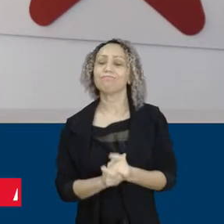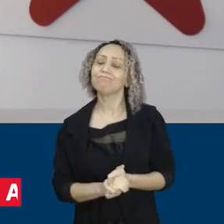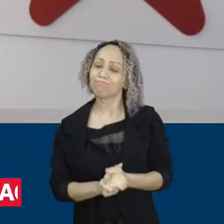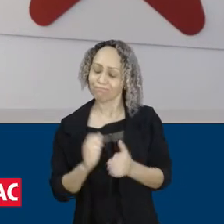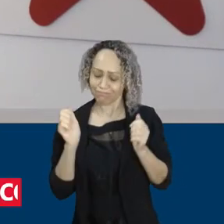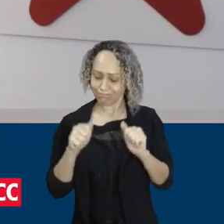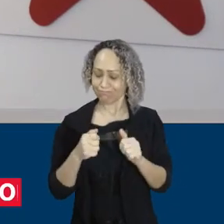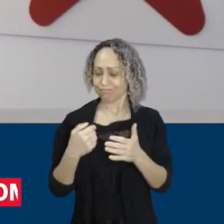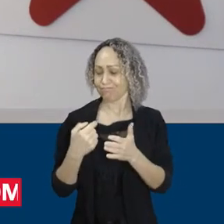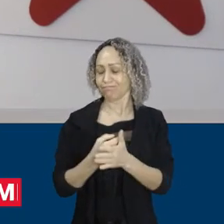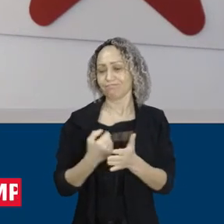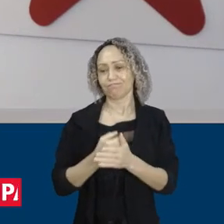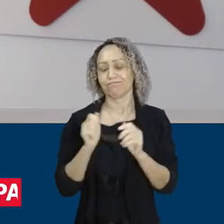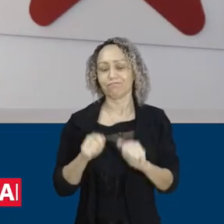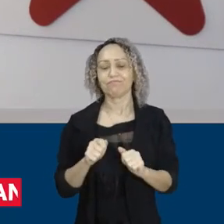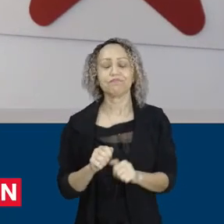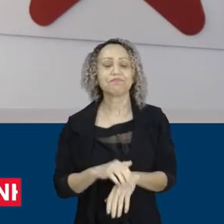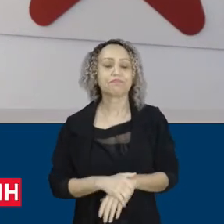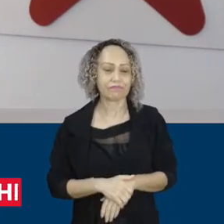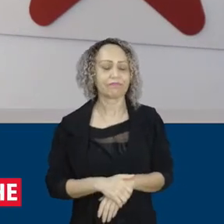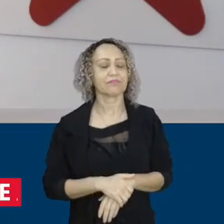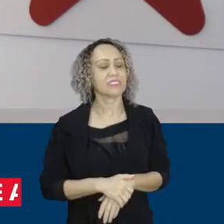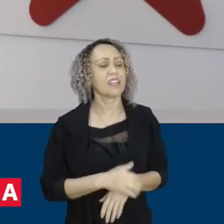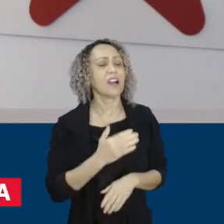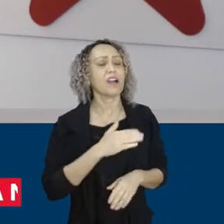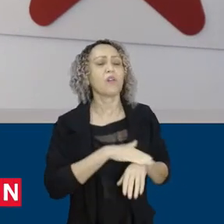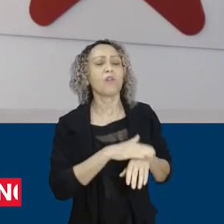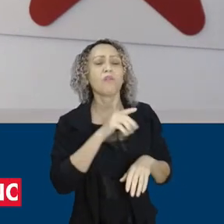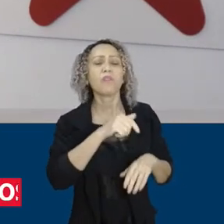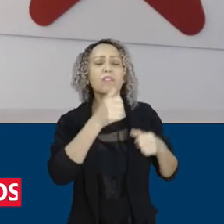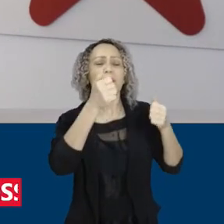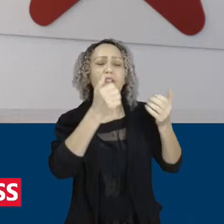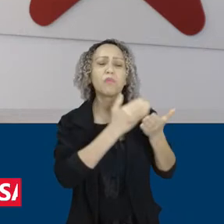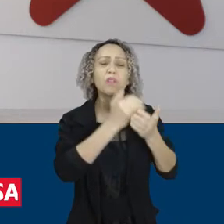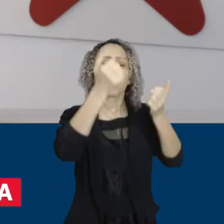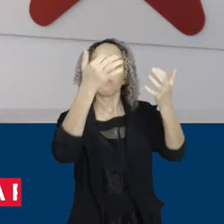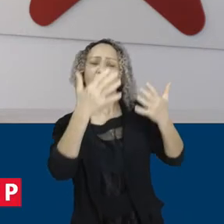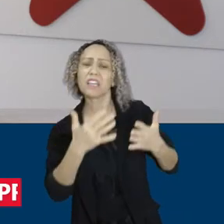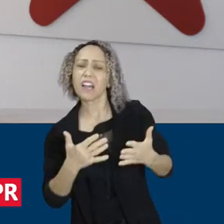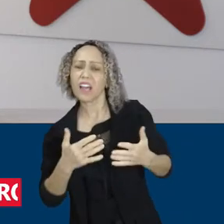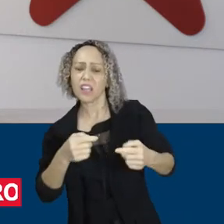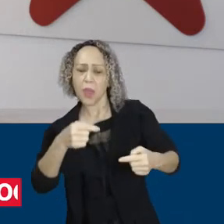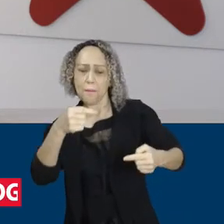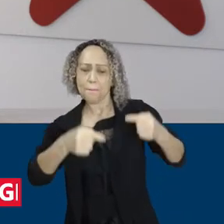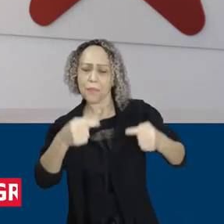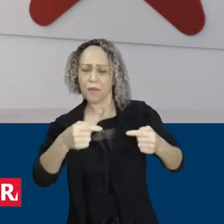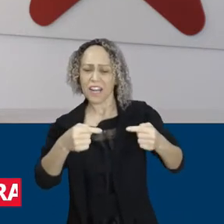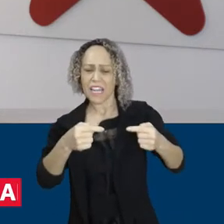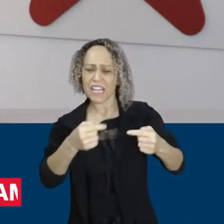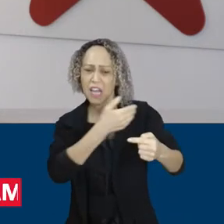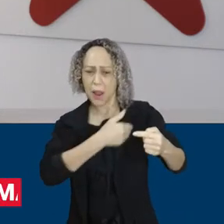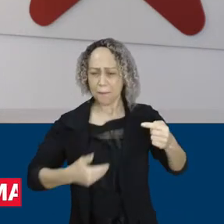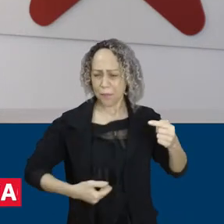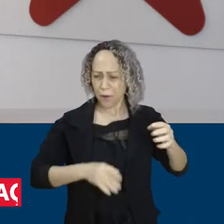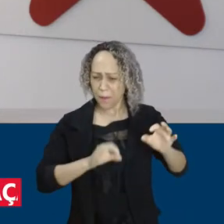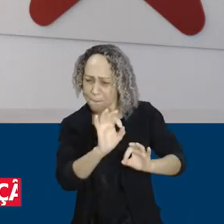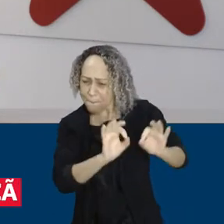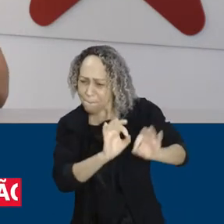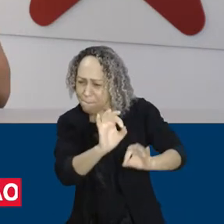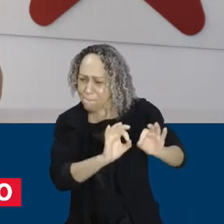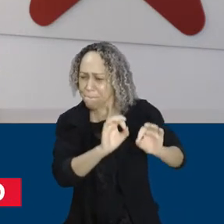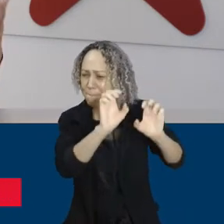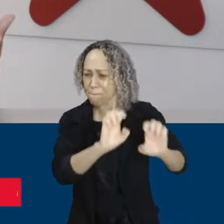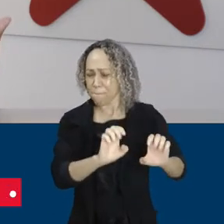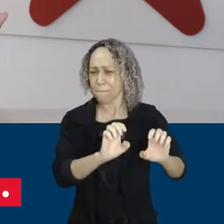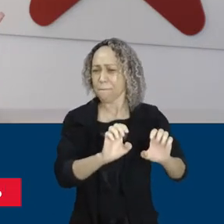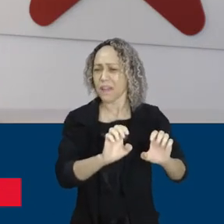Tereza. Eu queria que a gente começasse com você explicando a diferença aí entre política pública bem estruturada e voucher,